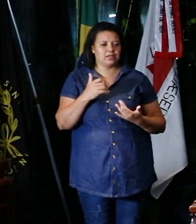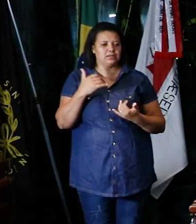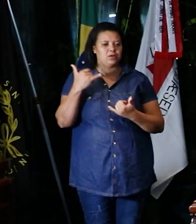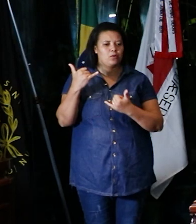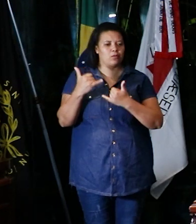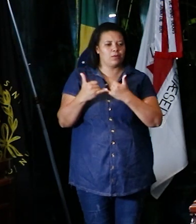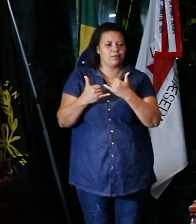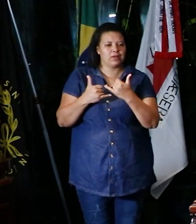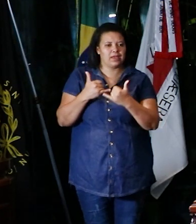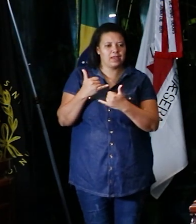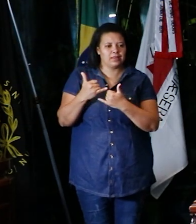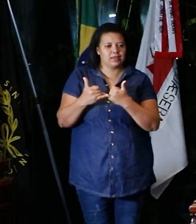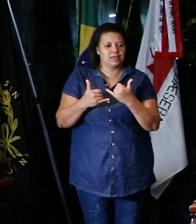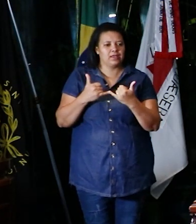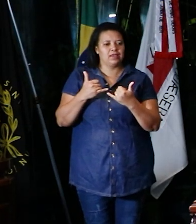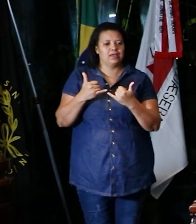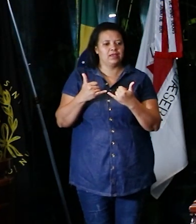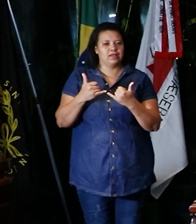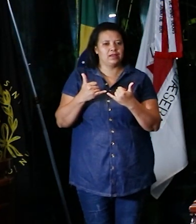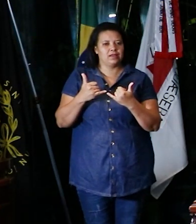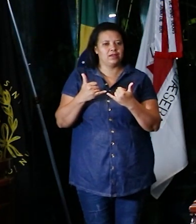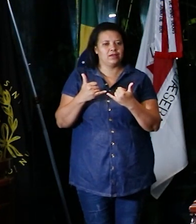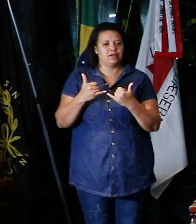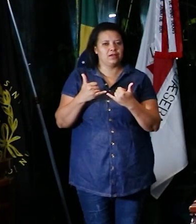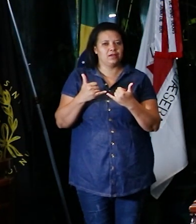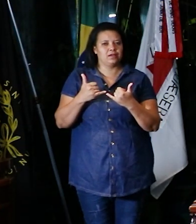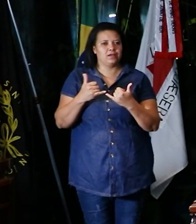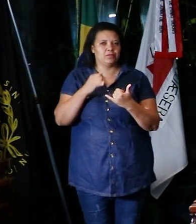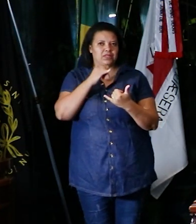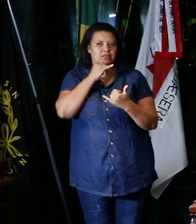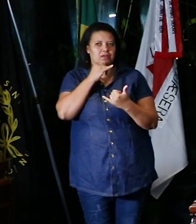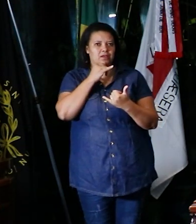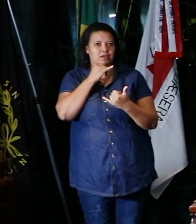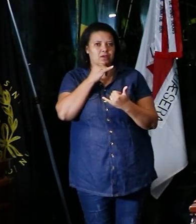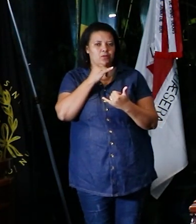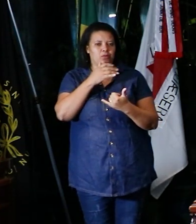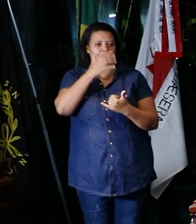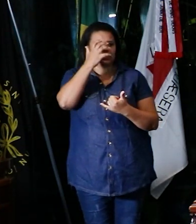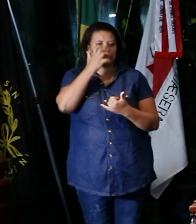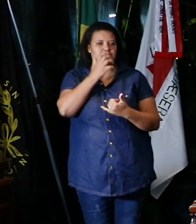brincadeira, até para não dar seriedade para o coronel.